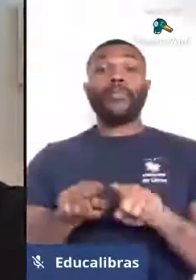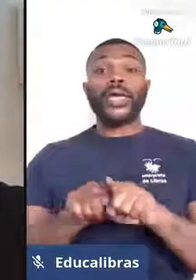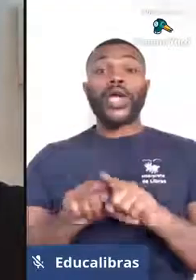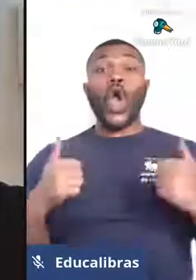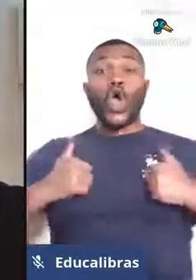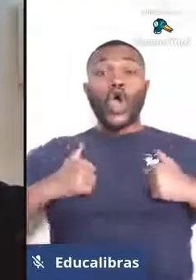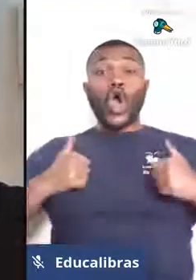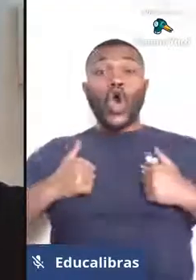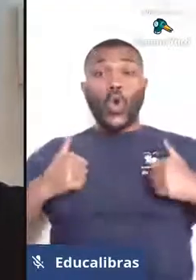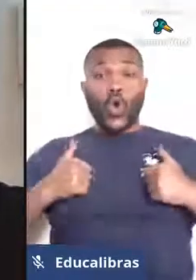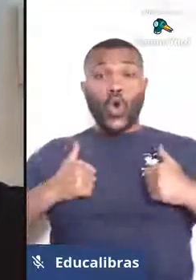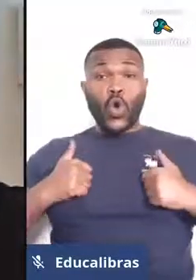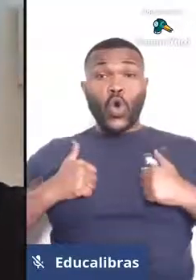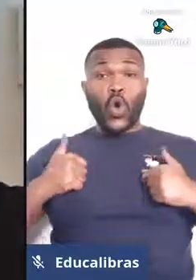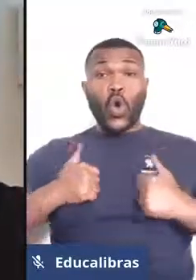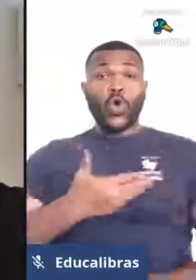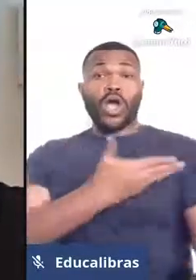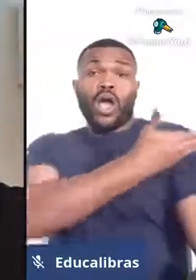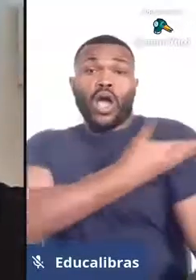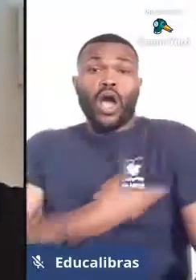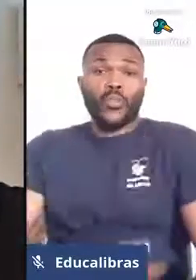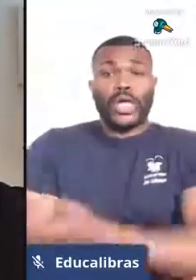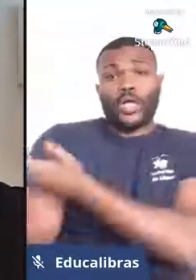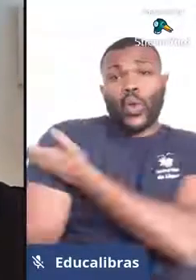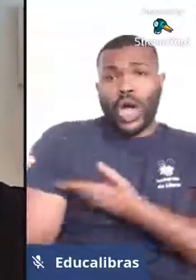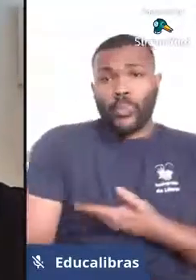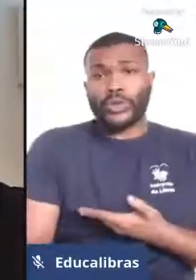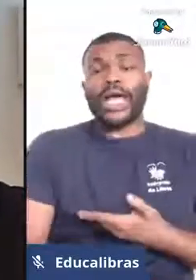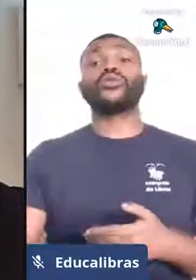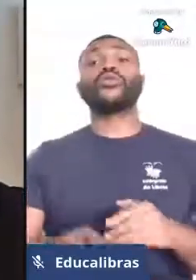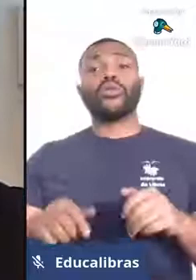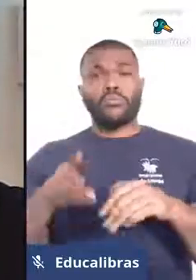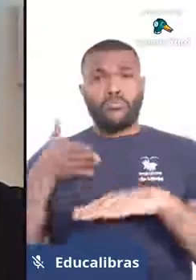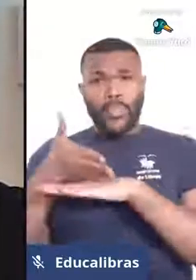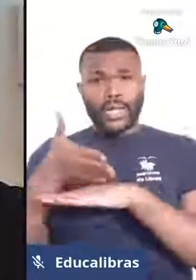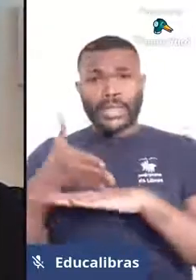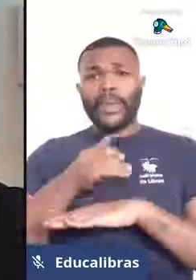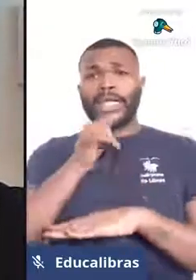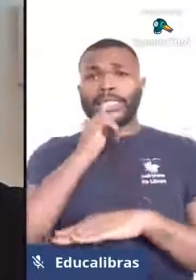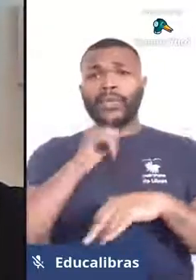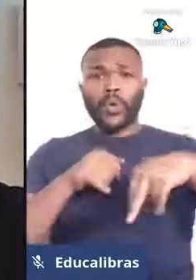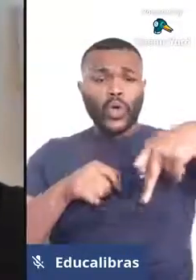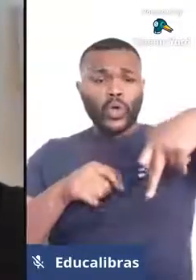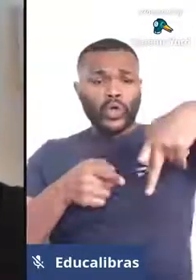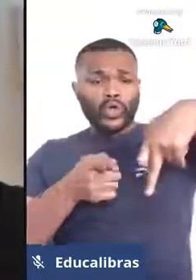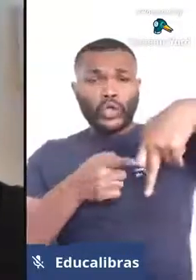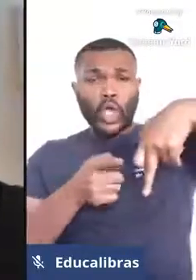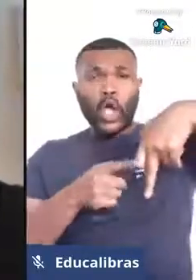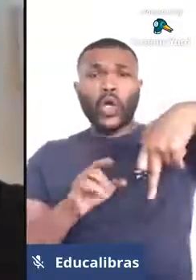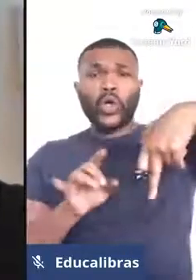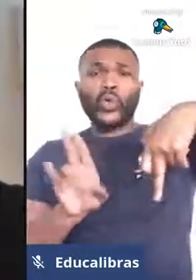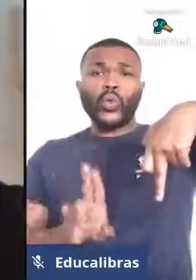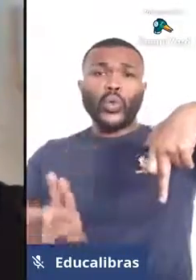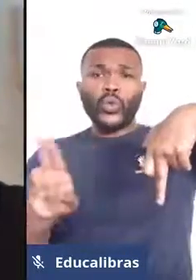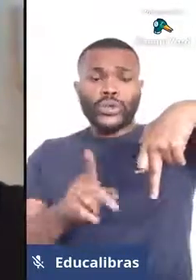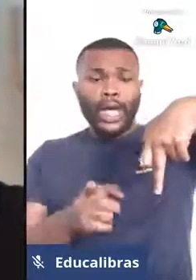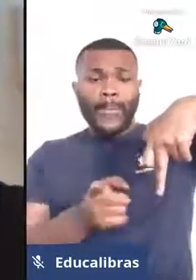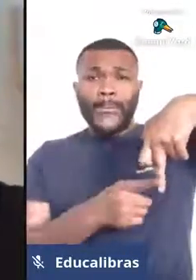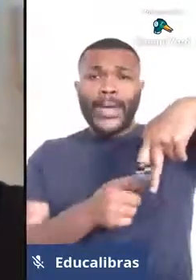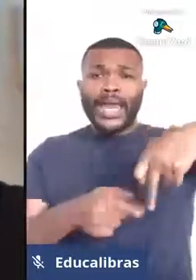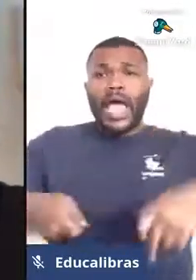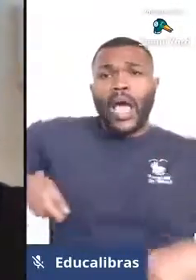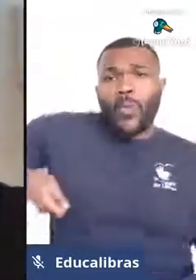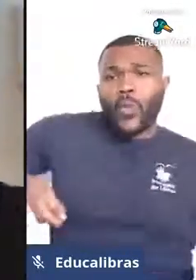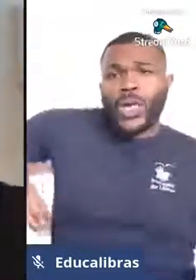amputado no gol, né? Então, tem regras muito específicas, você só pode chutar com a sua perna, não pode chutar com a muleta, é muito rápido,